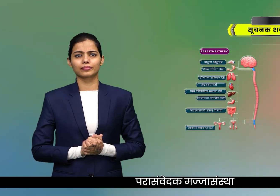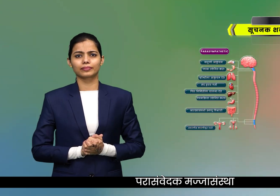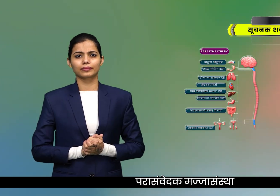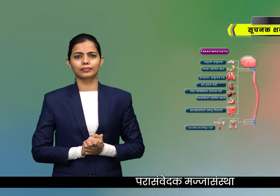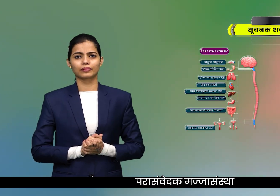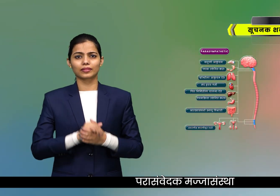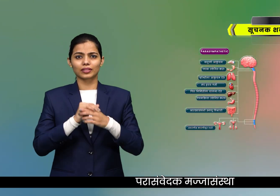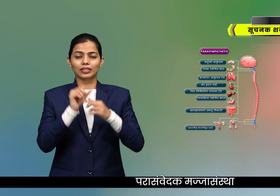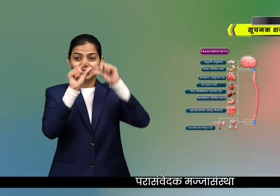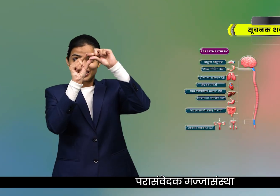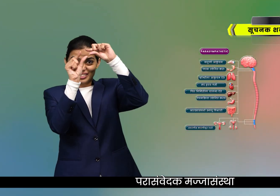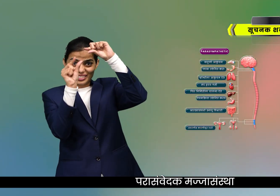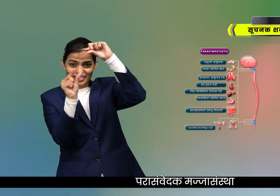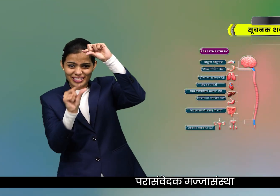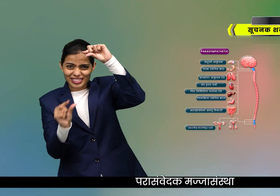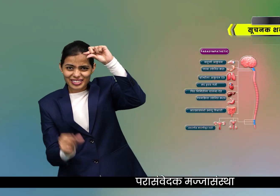परासंवेदक मज्जासंस्था.